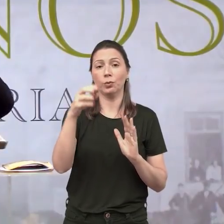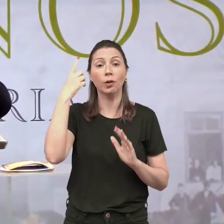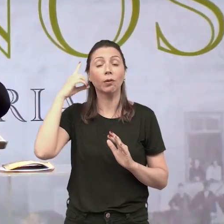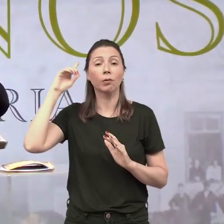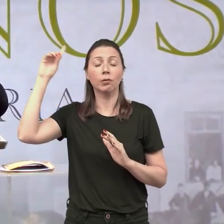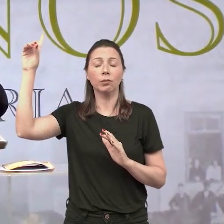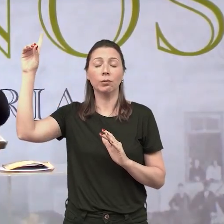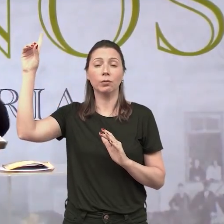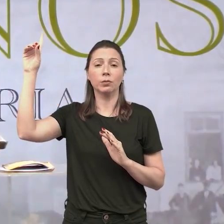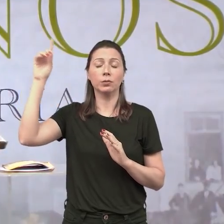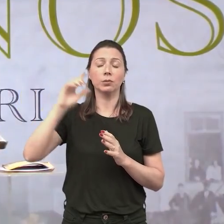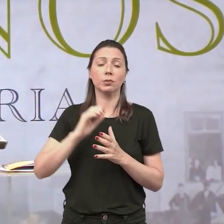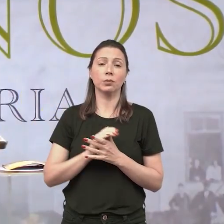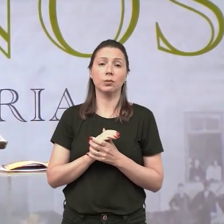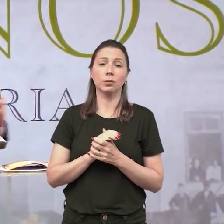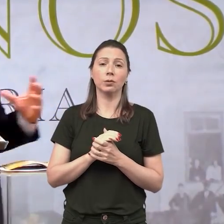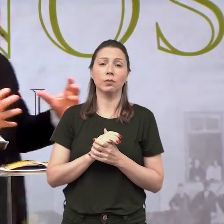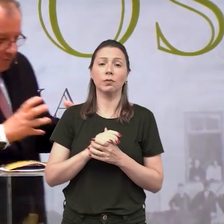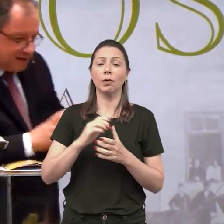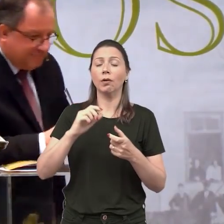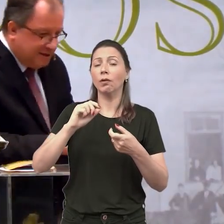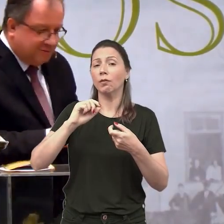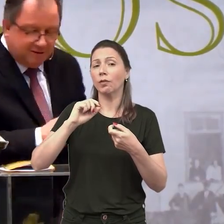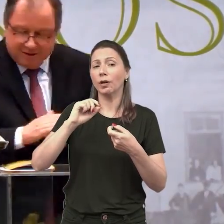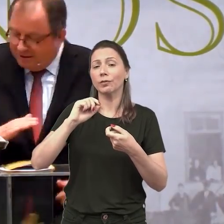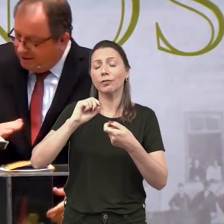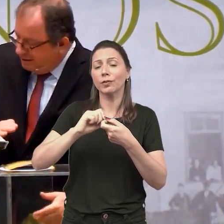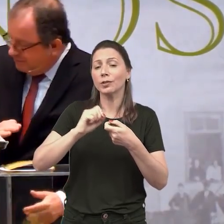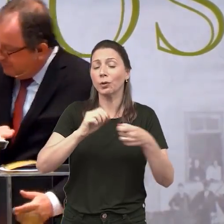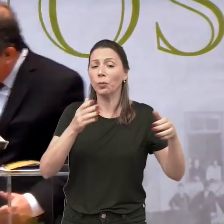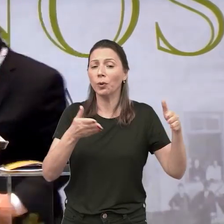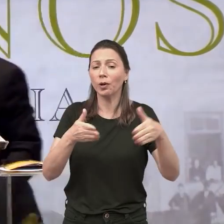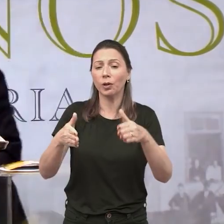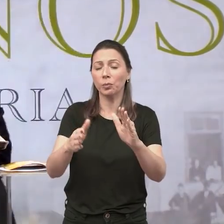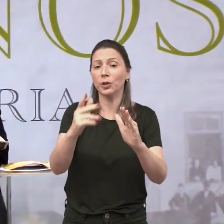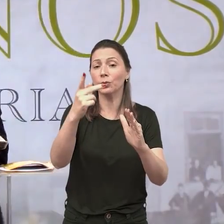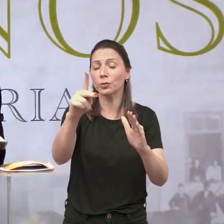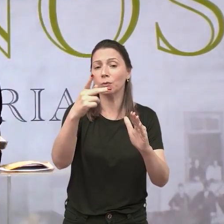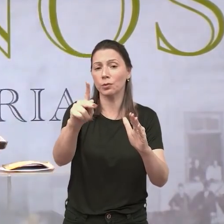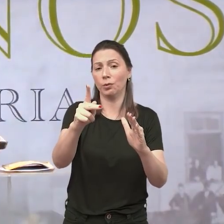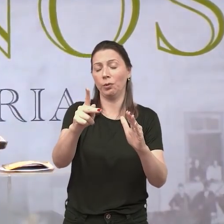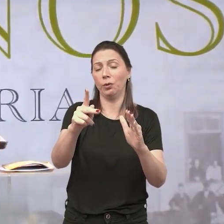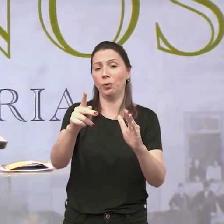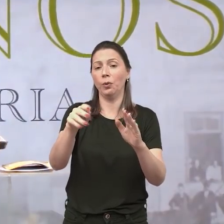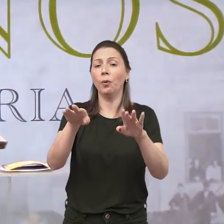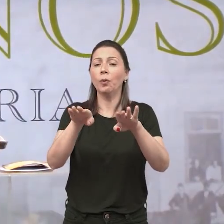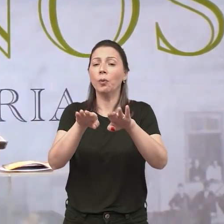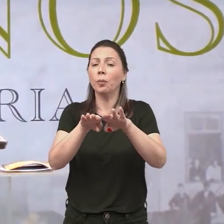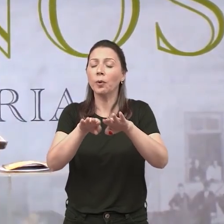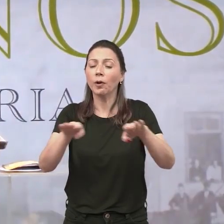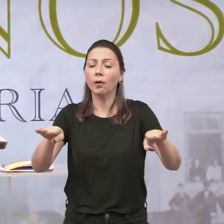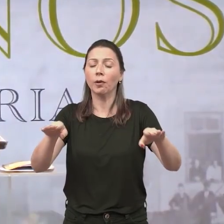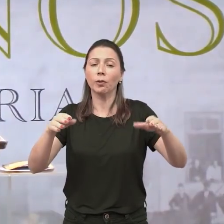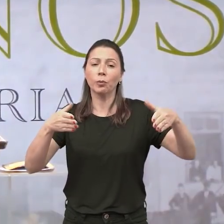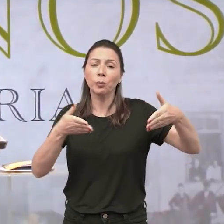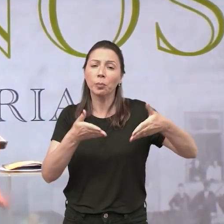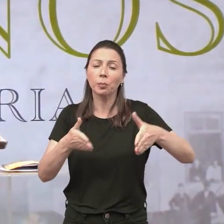Deus vai fazer com que o seu caminho fique plano e fique o quê?